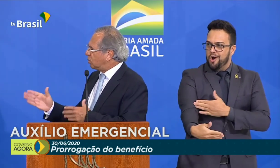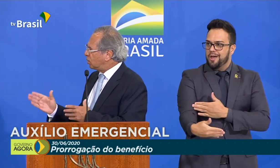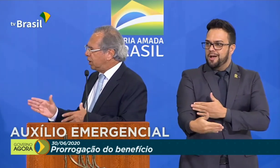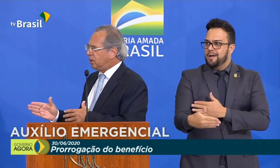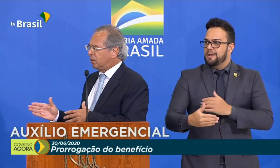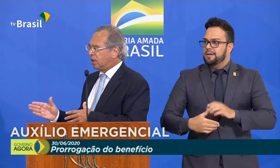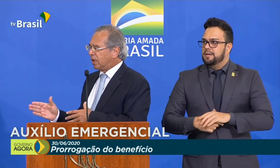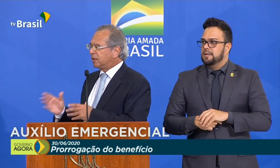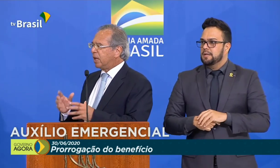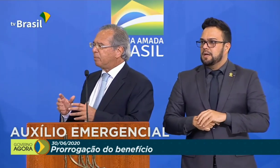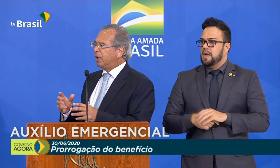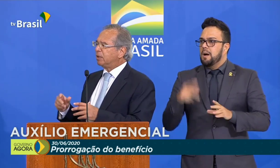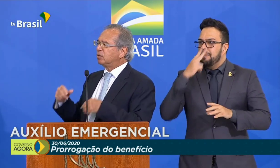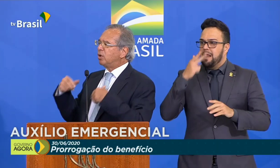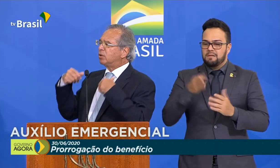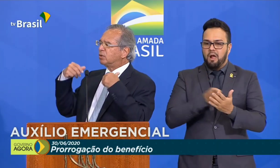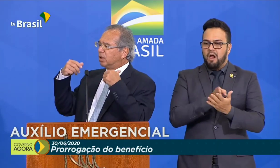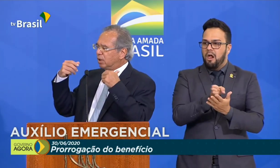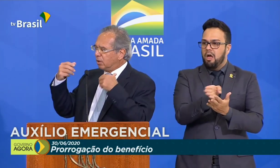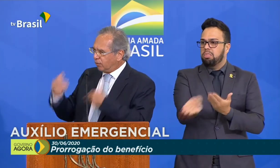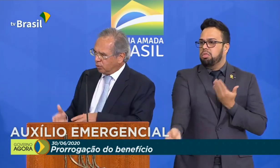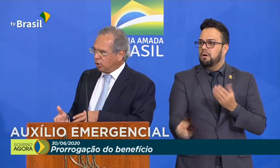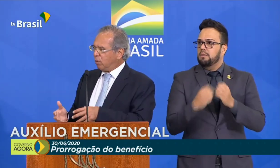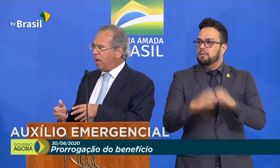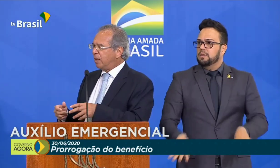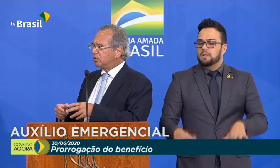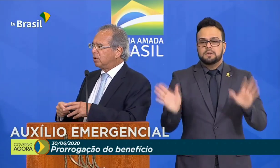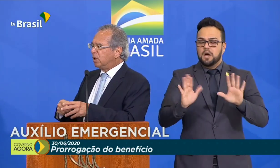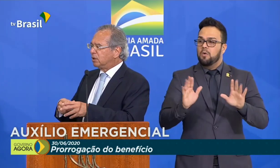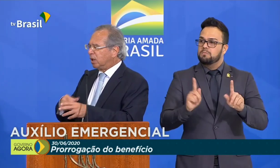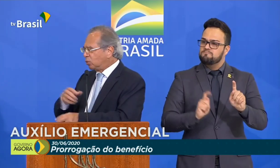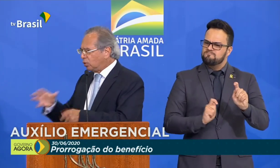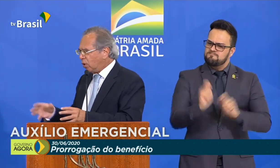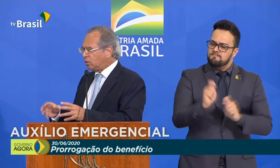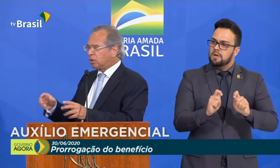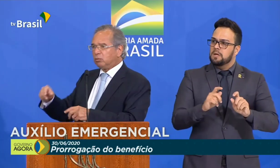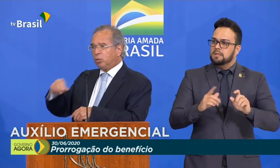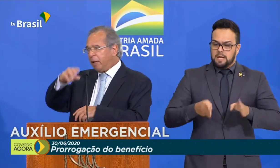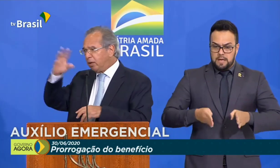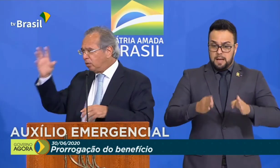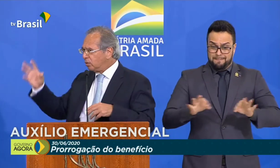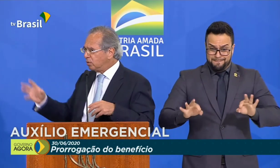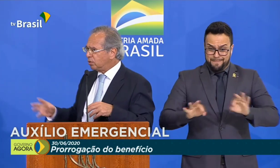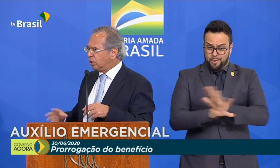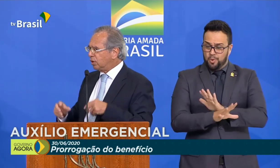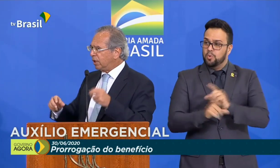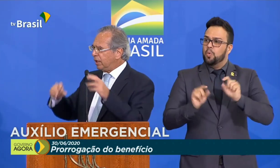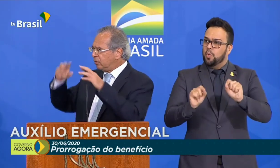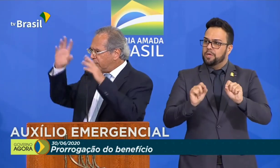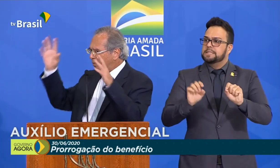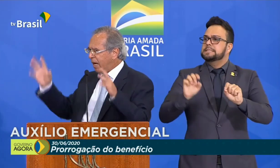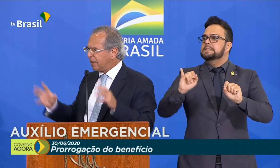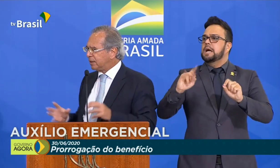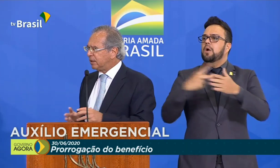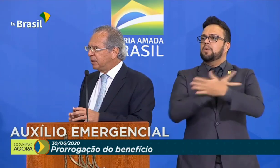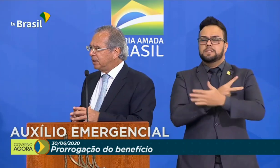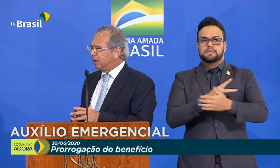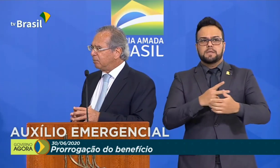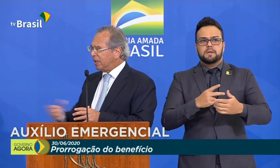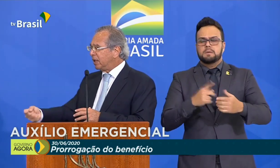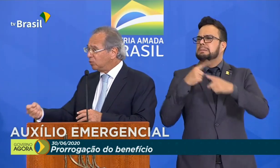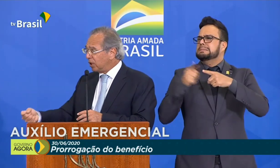saímos do nosso trilho. Quer dizer apenas que nós fomos derrubados, estamos tontos, estamos no meio do tiroteio, da